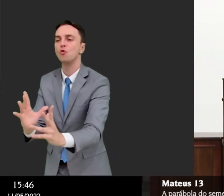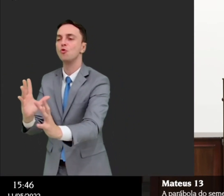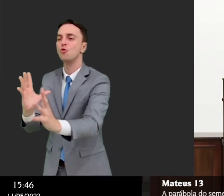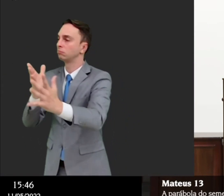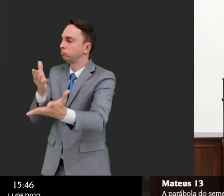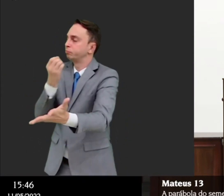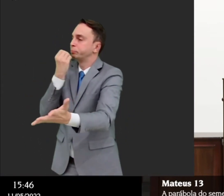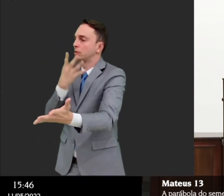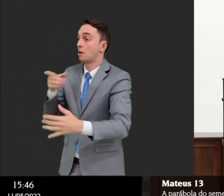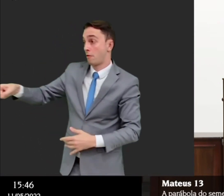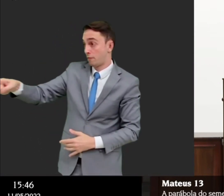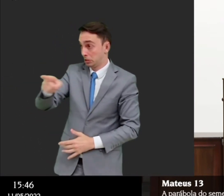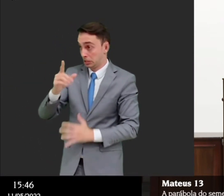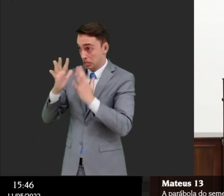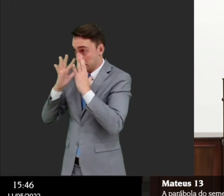ouça. E